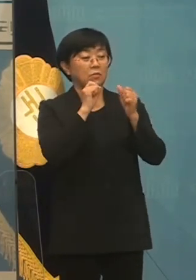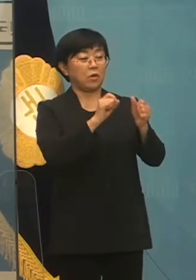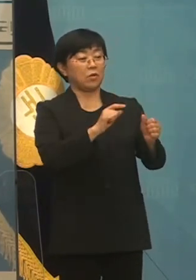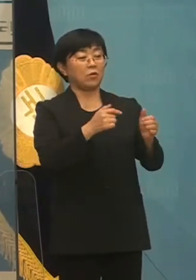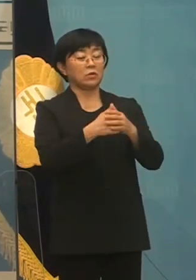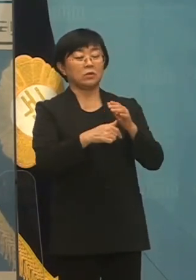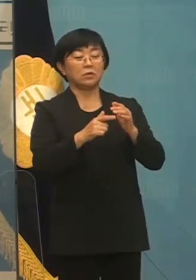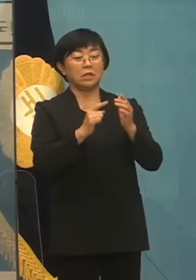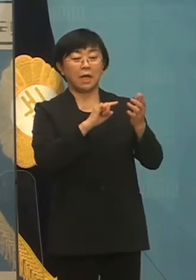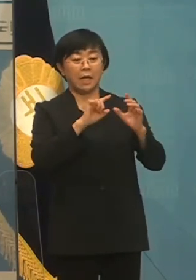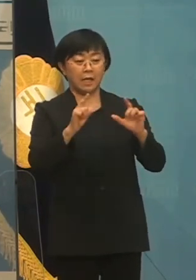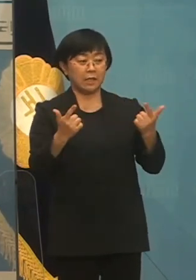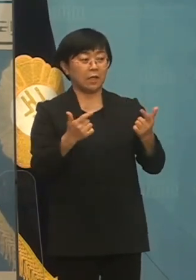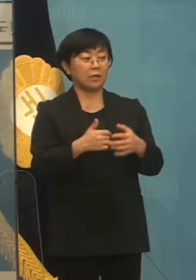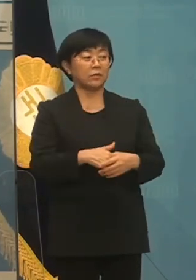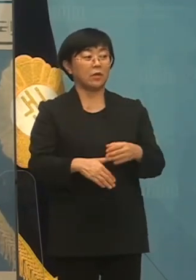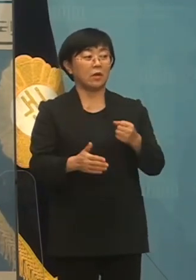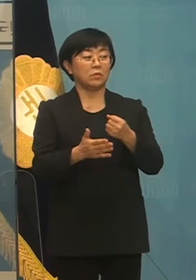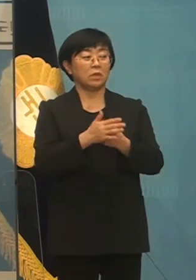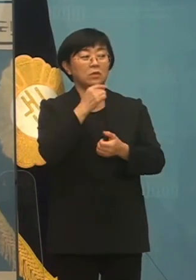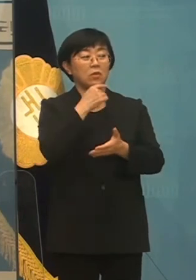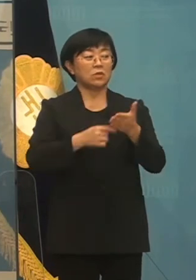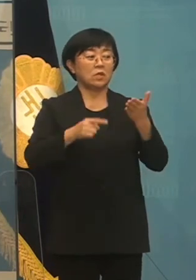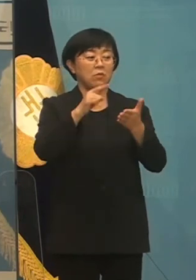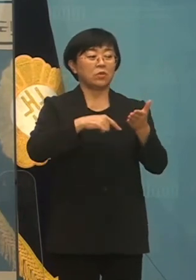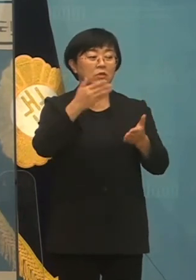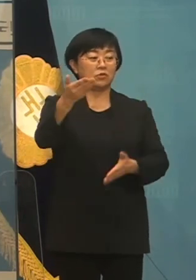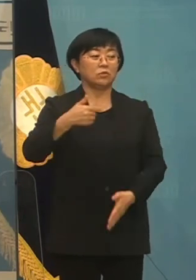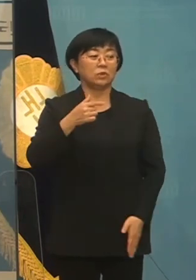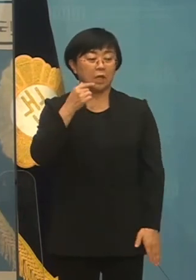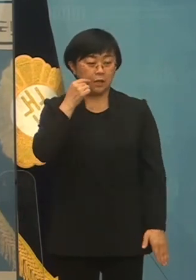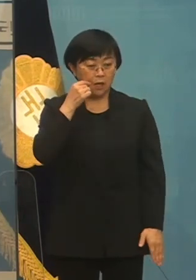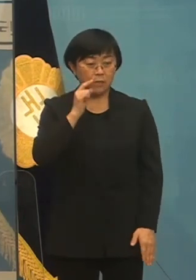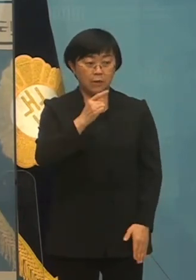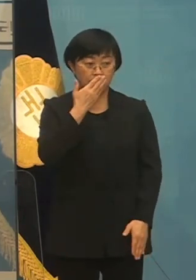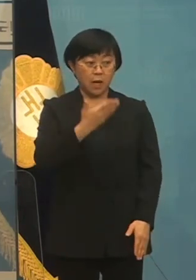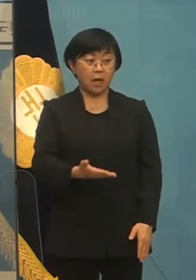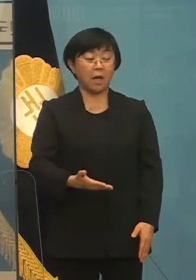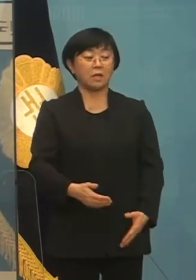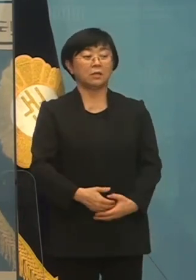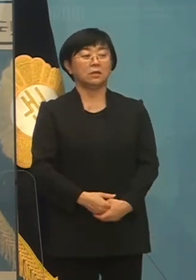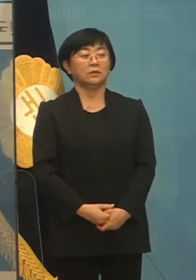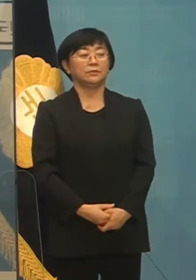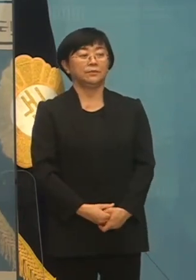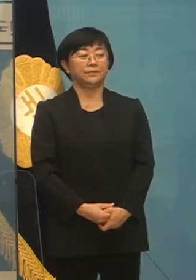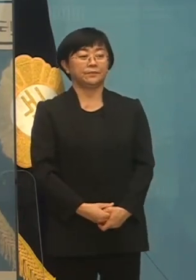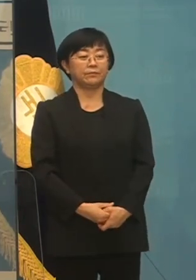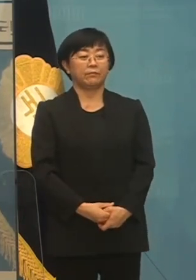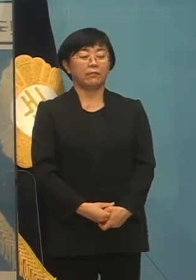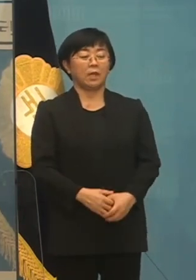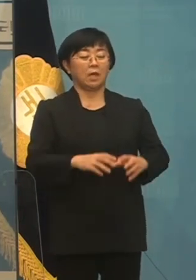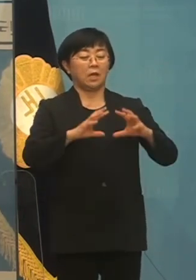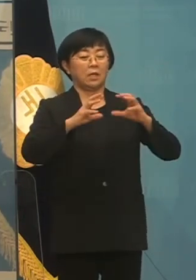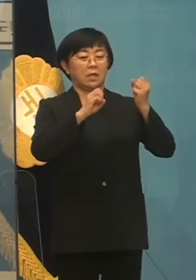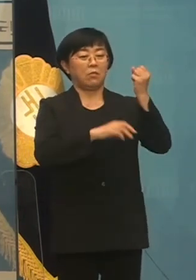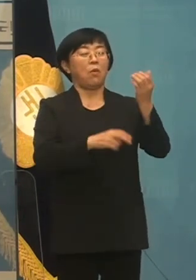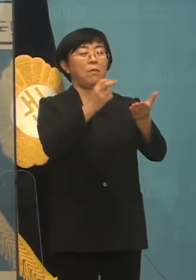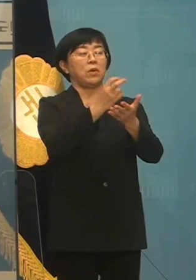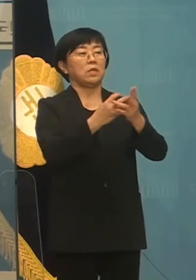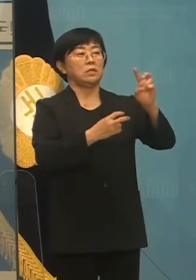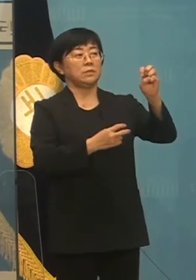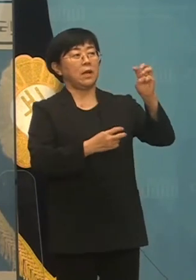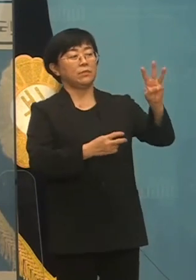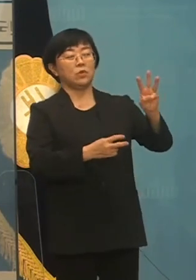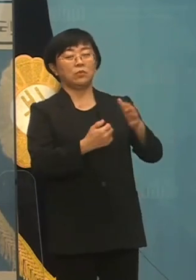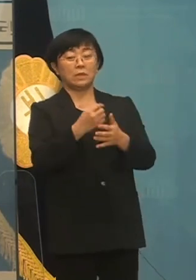대상이 아니라는 이유로 손실보상을 해줄 수 없다는 게 말이 됩니까? 헌법 23조 3항